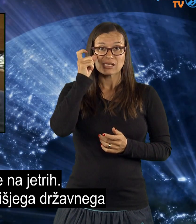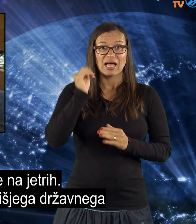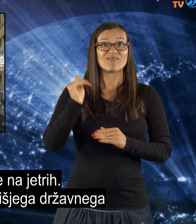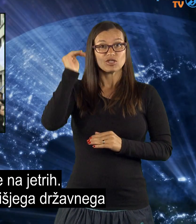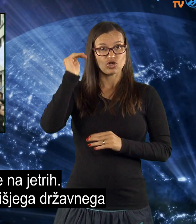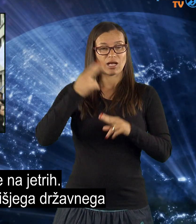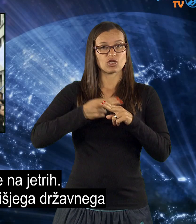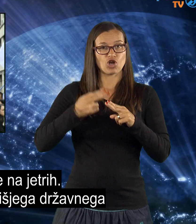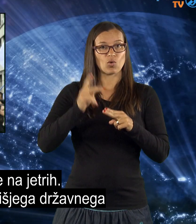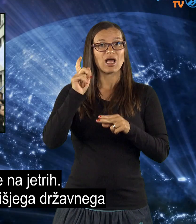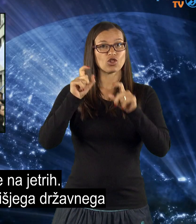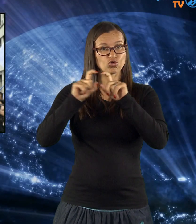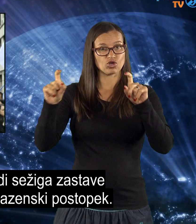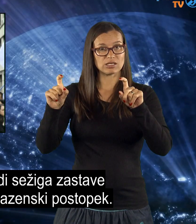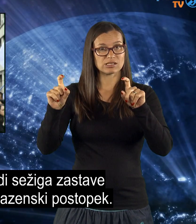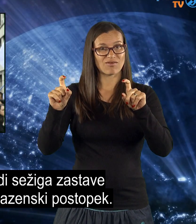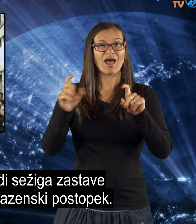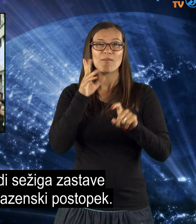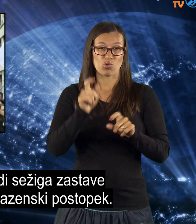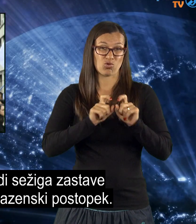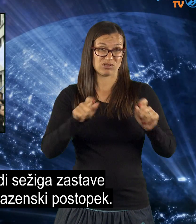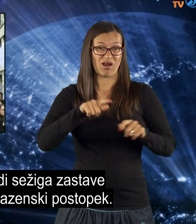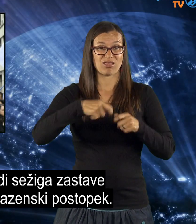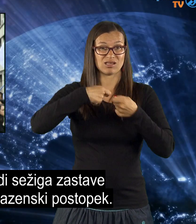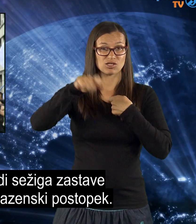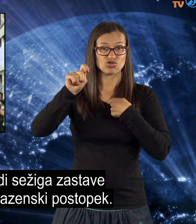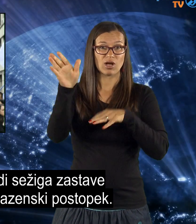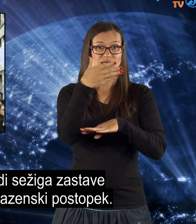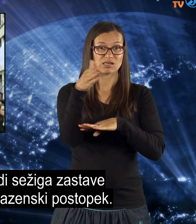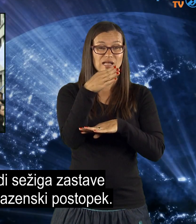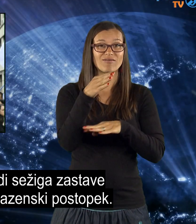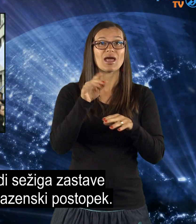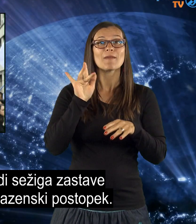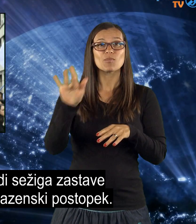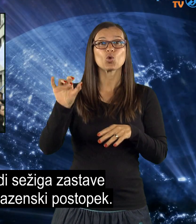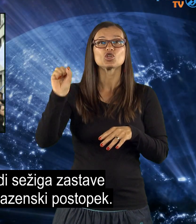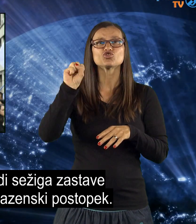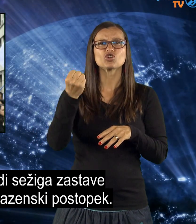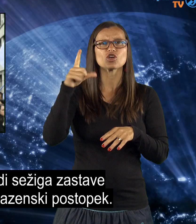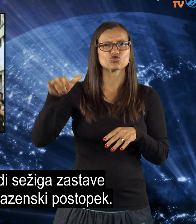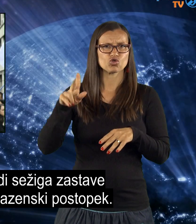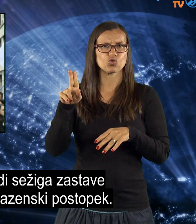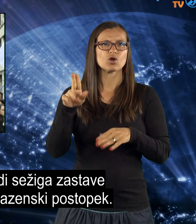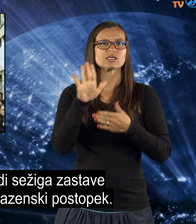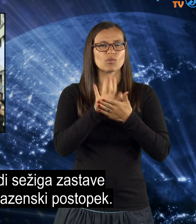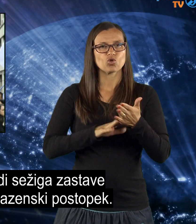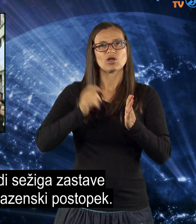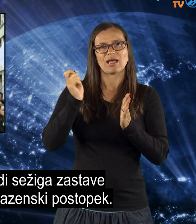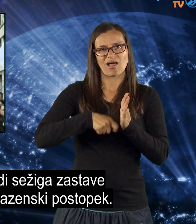Strani srbskega višjega državnega tožilstva bodo zaradi sežiga zastave proti Šešlju sprožili kazenski